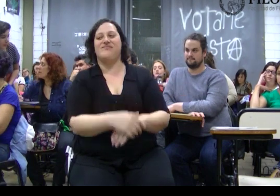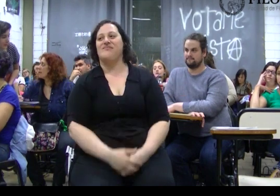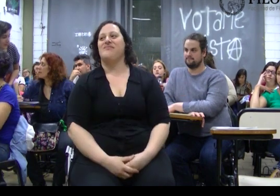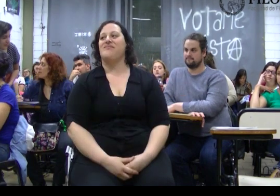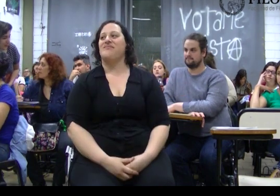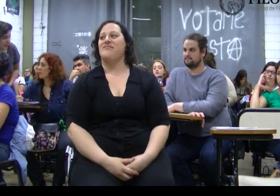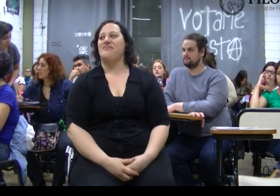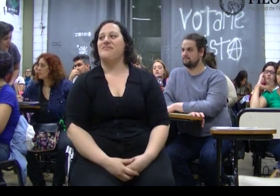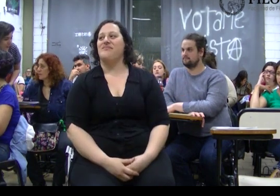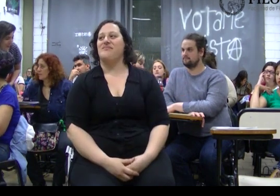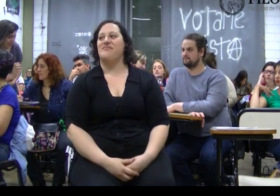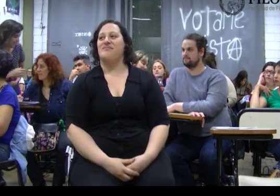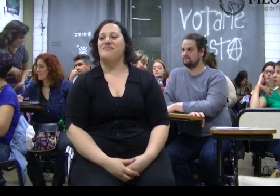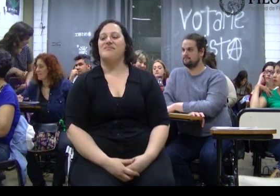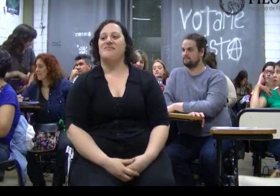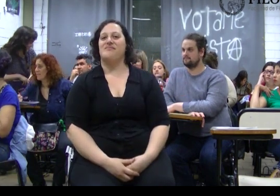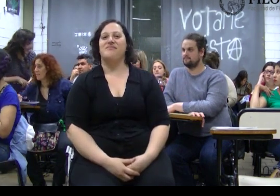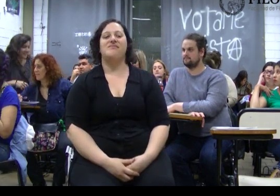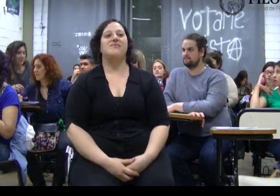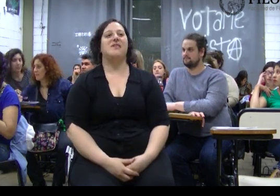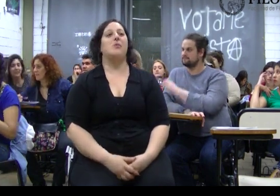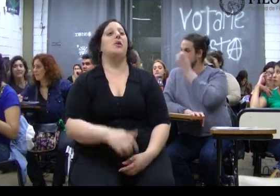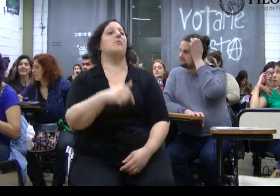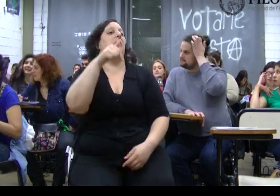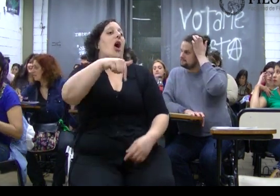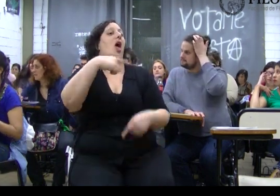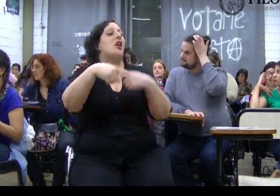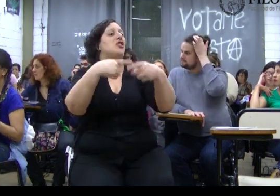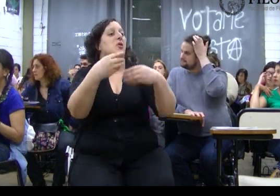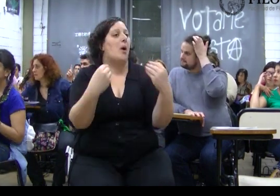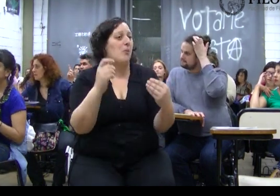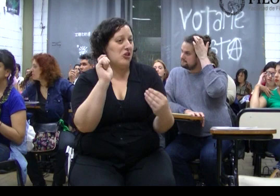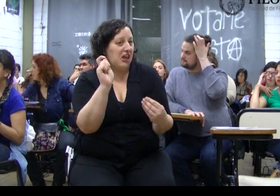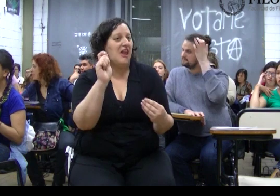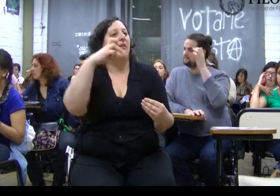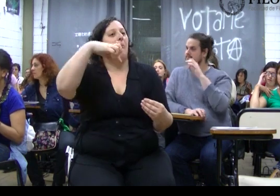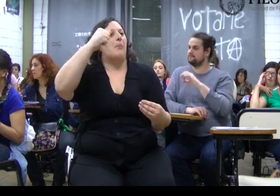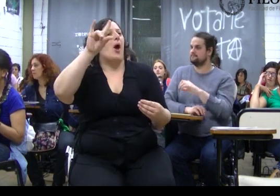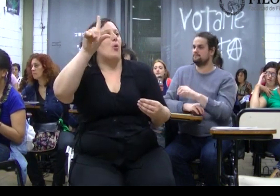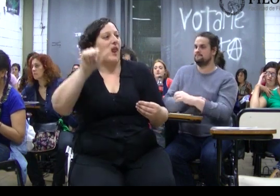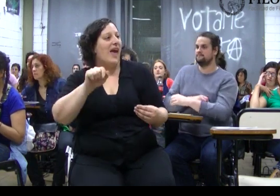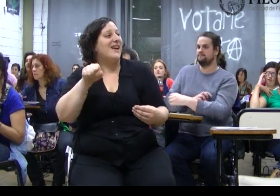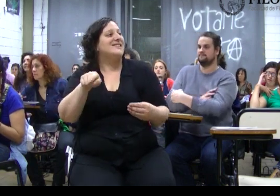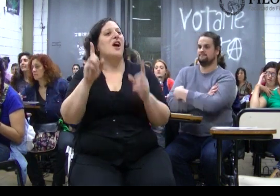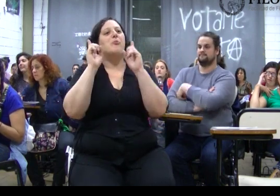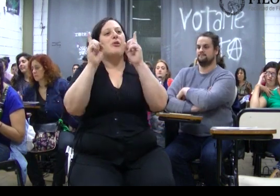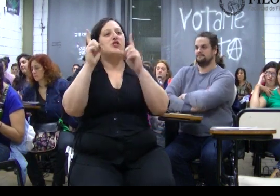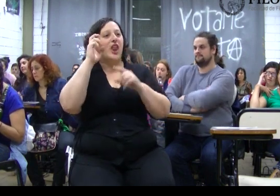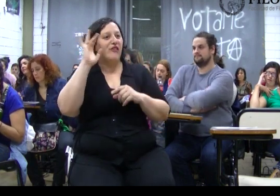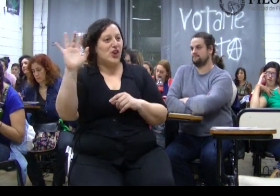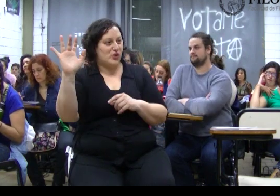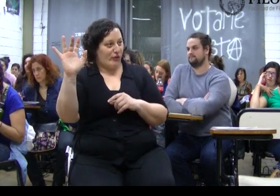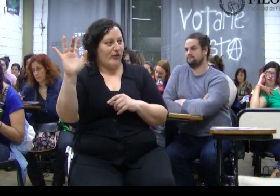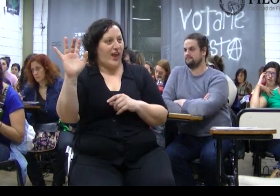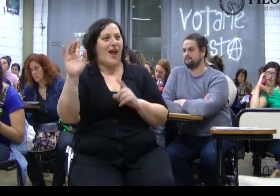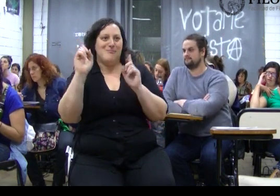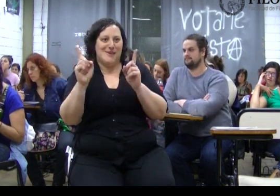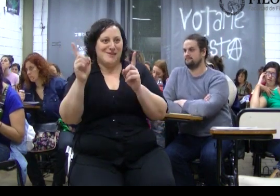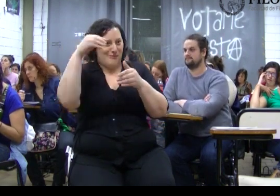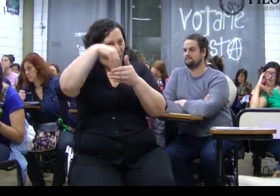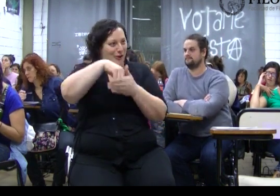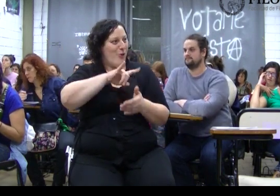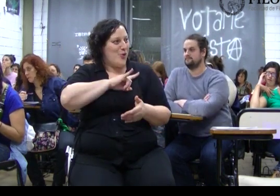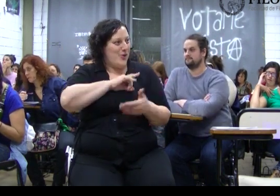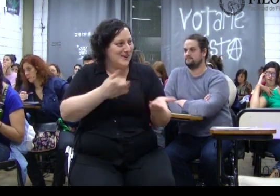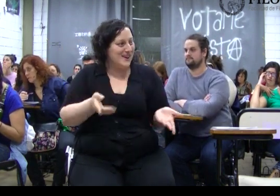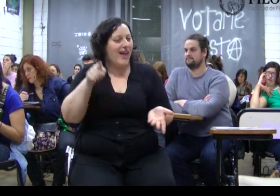escuchar. Bueno, ahora entonces vamos a continuar con Paula. Paula es profesora de filosofía de esta universidad, es